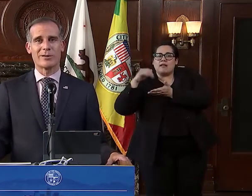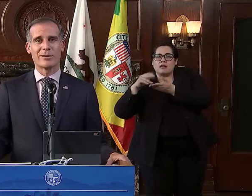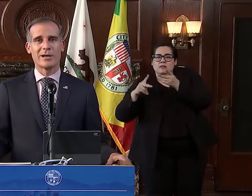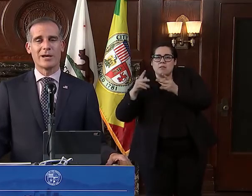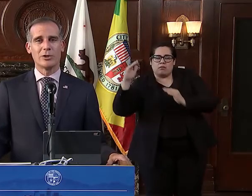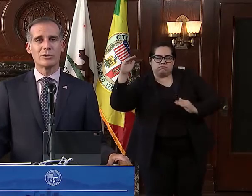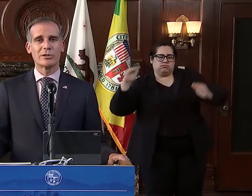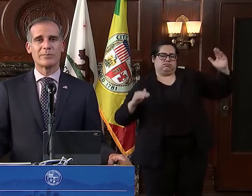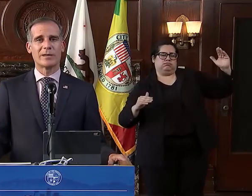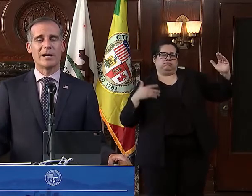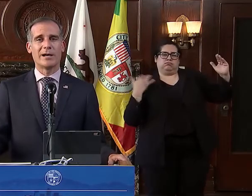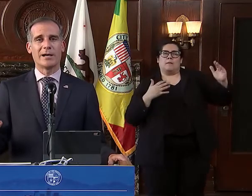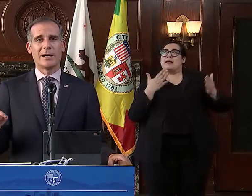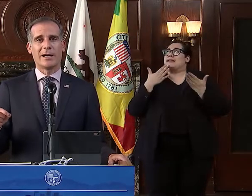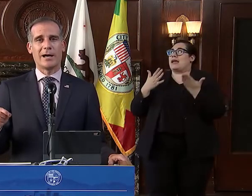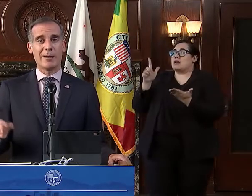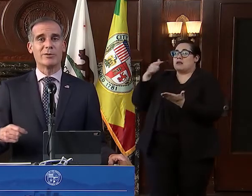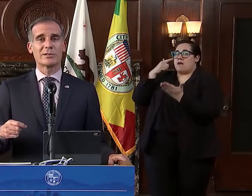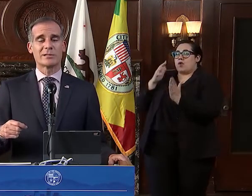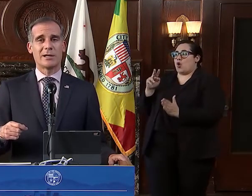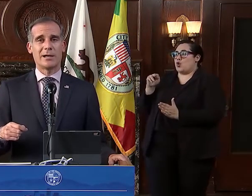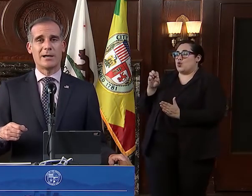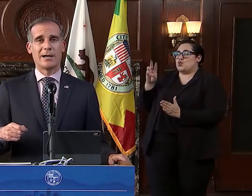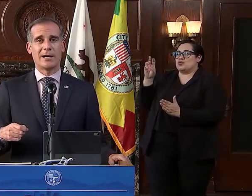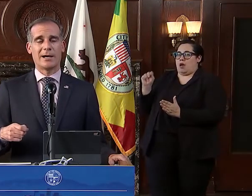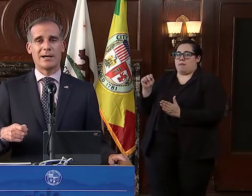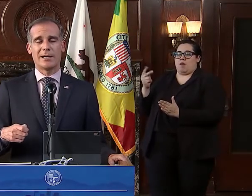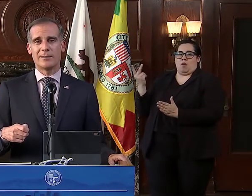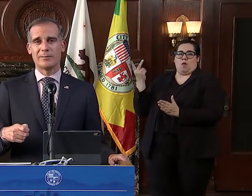al gobernador Newsom hemos